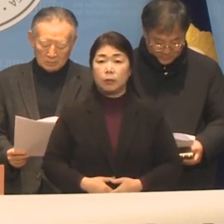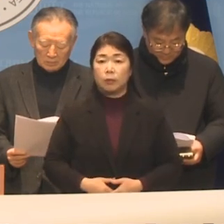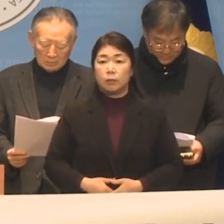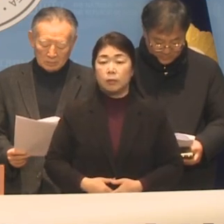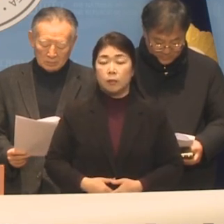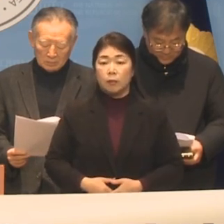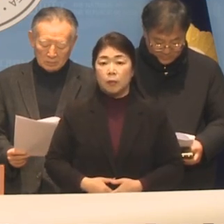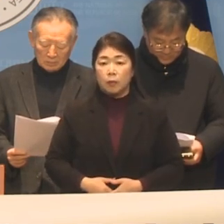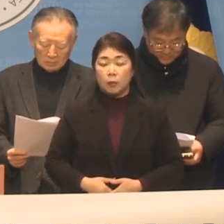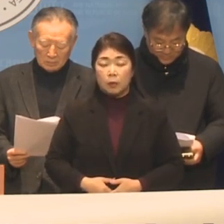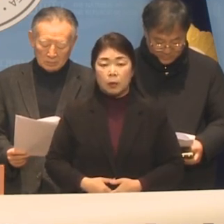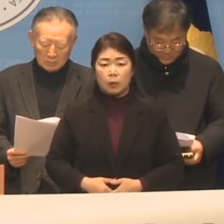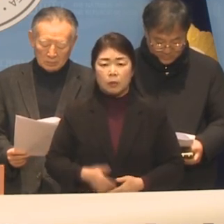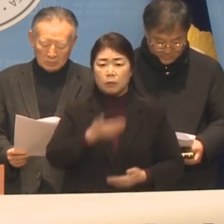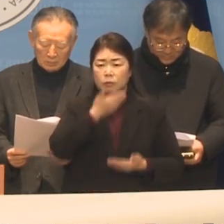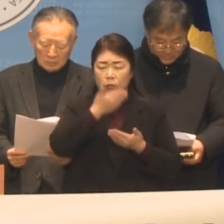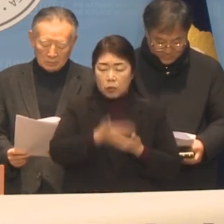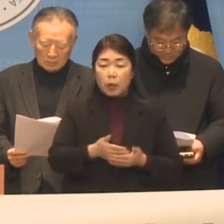시기에 우리는